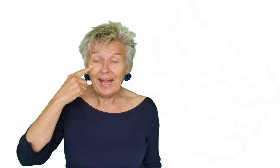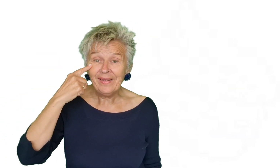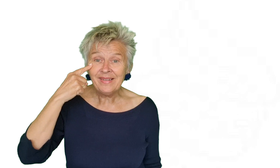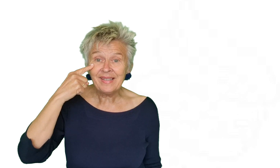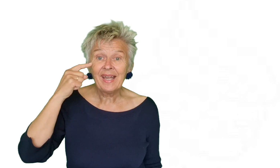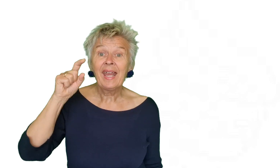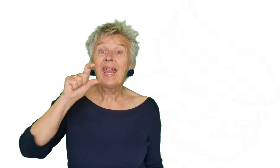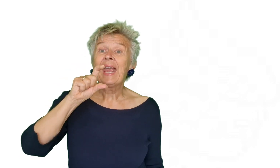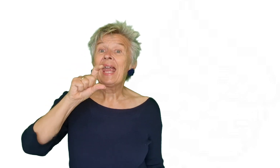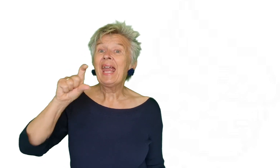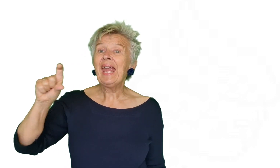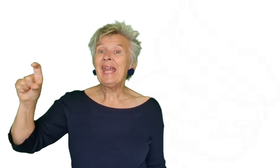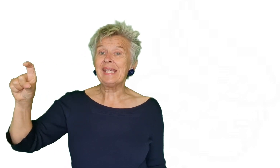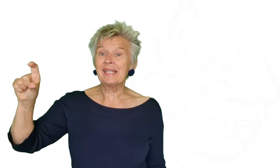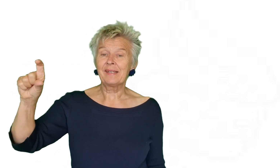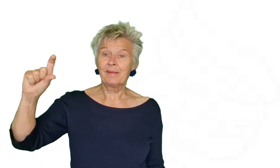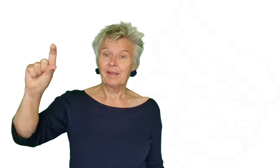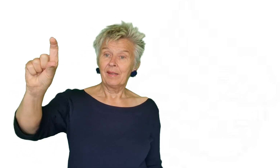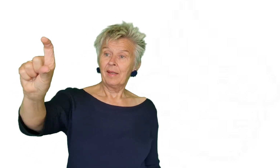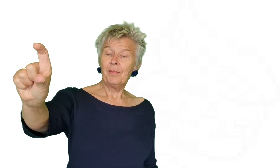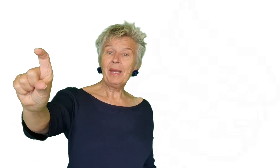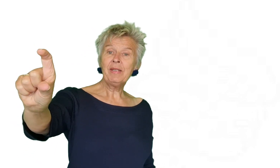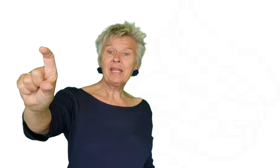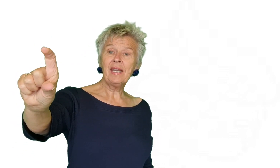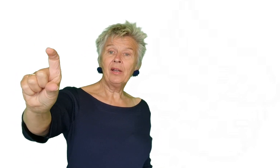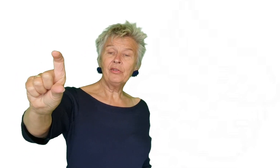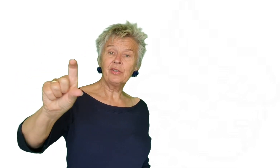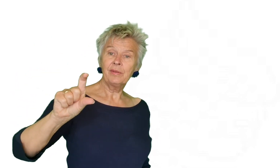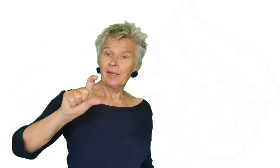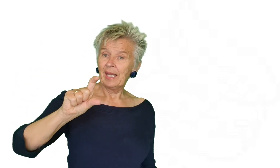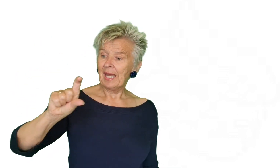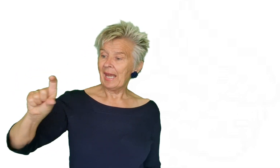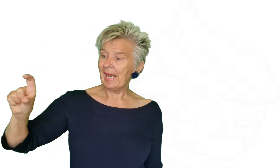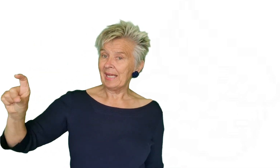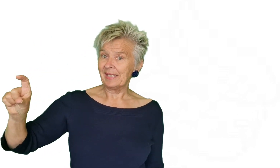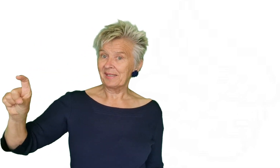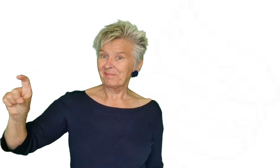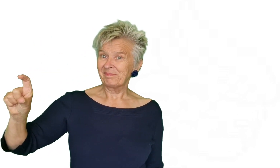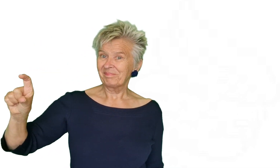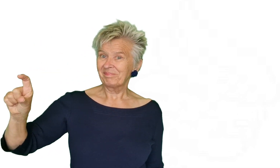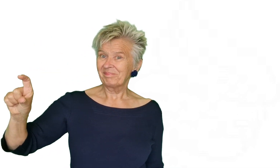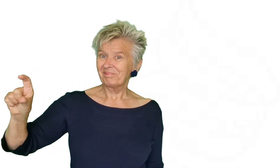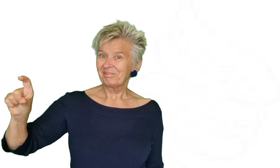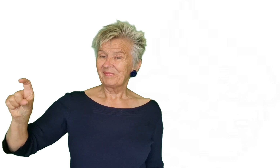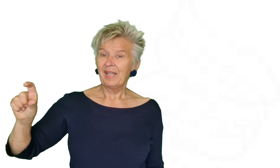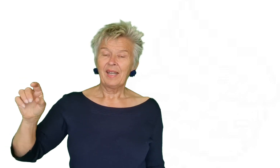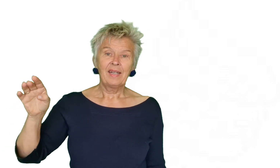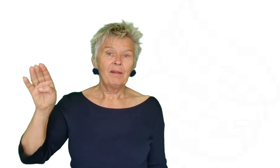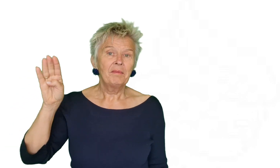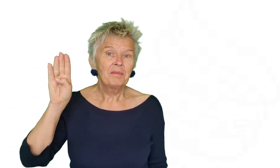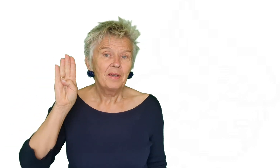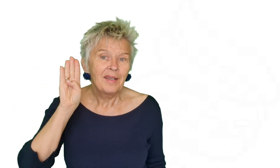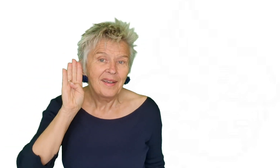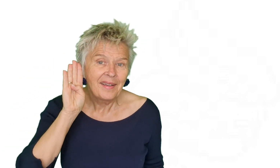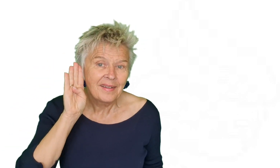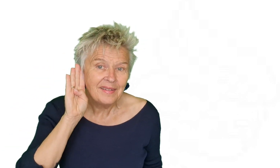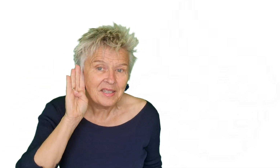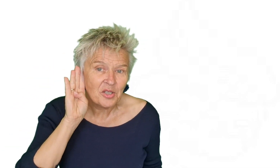maand heet. Baby zeehand, heet. Nou, dit is gebaar